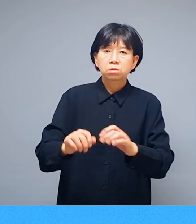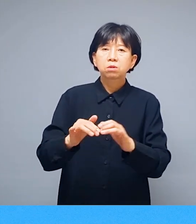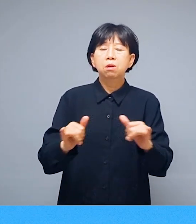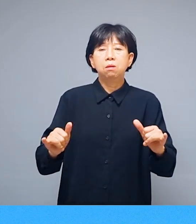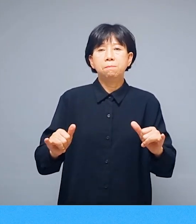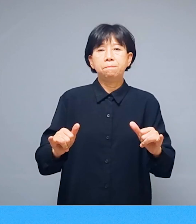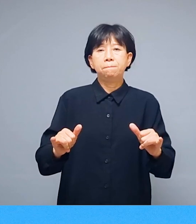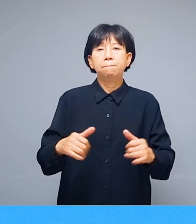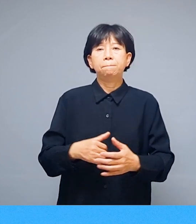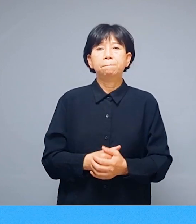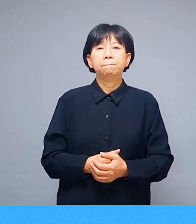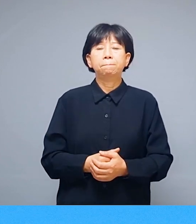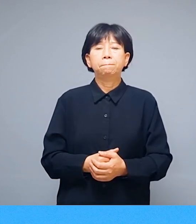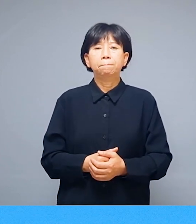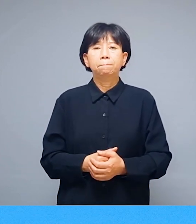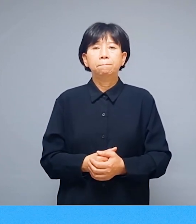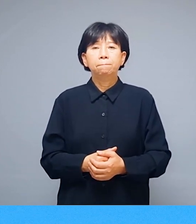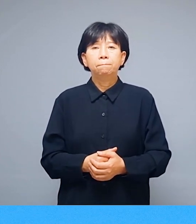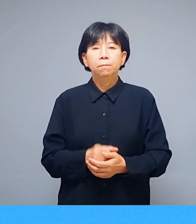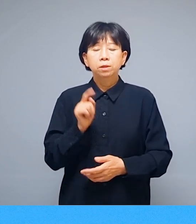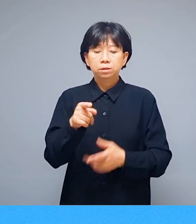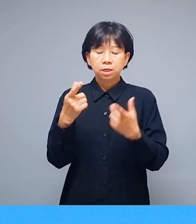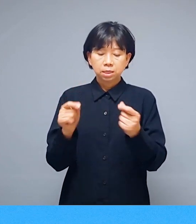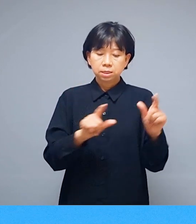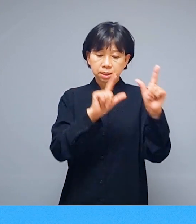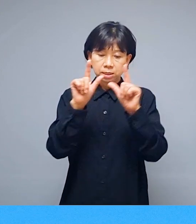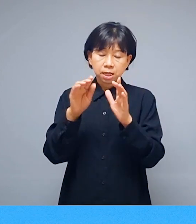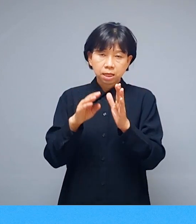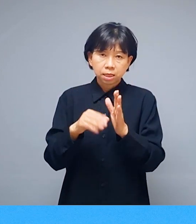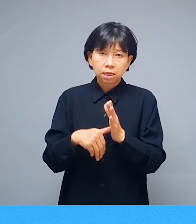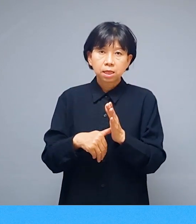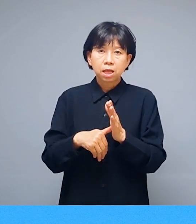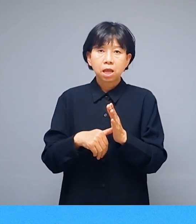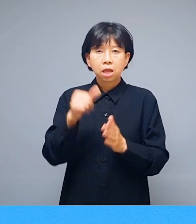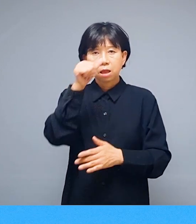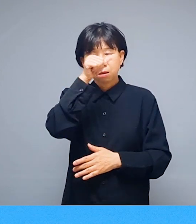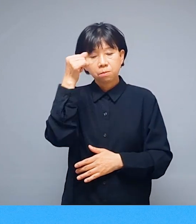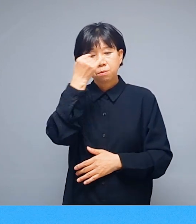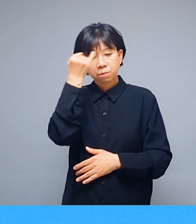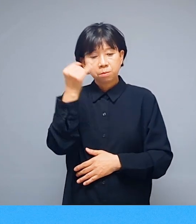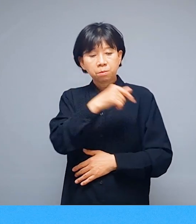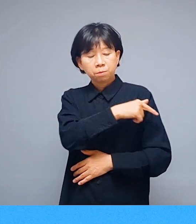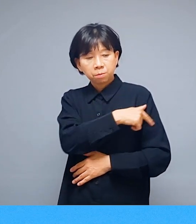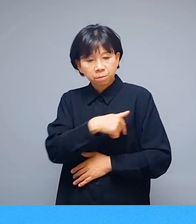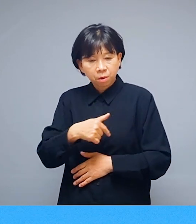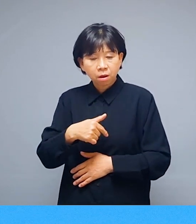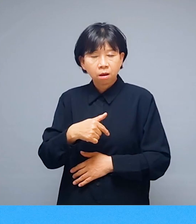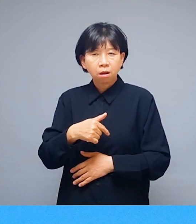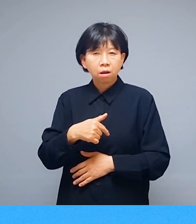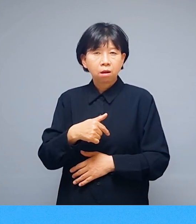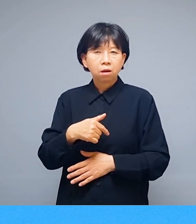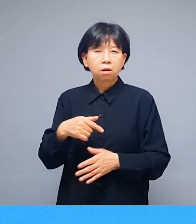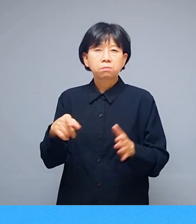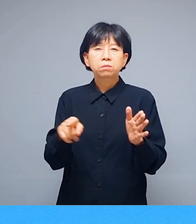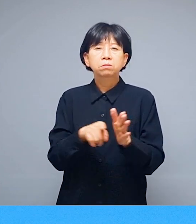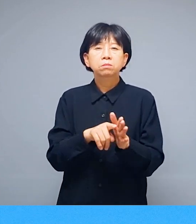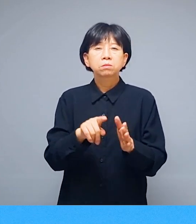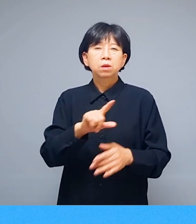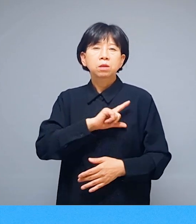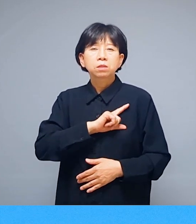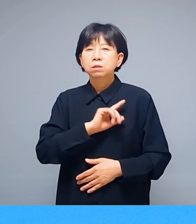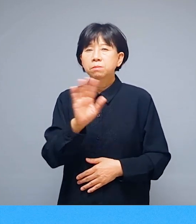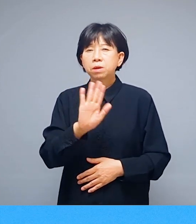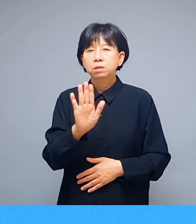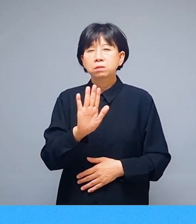사람입니다. 그렇게 살아갈 때 그 직분이 이름이 아니라 은혜의 통로가,